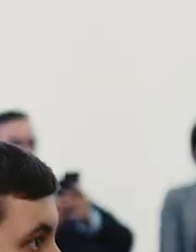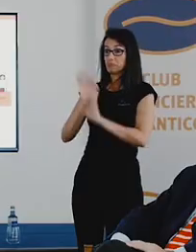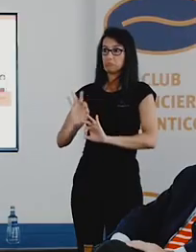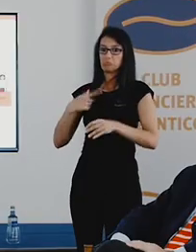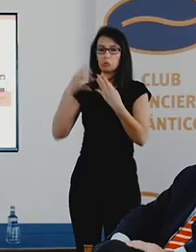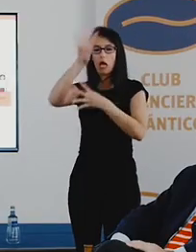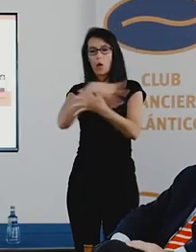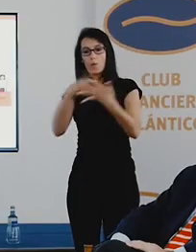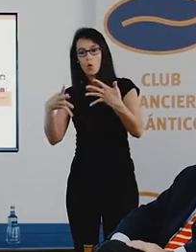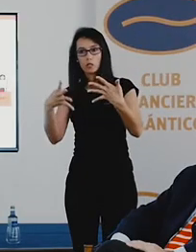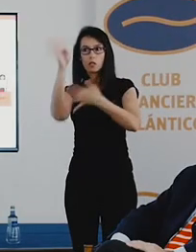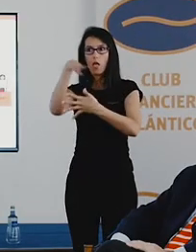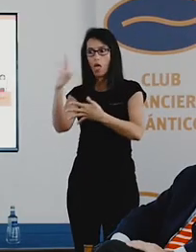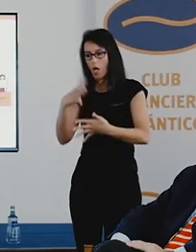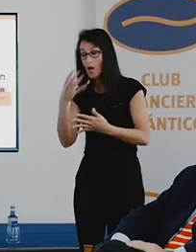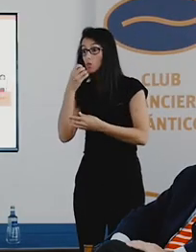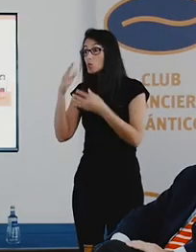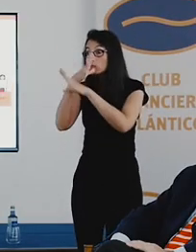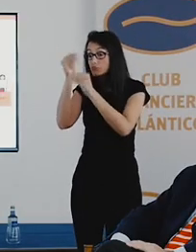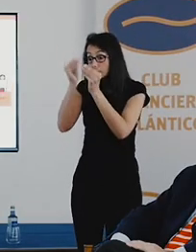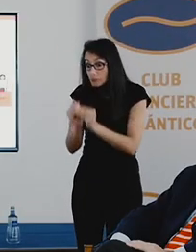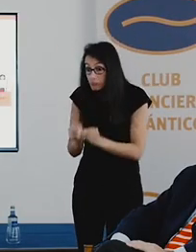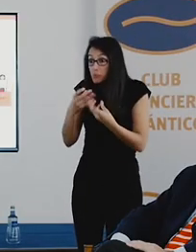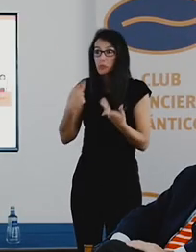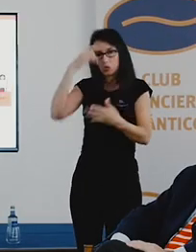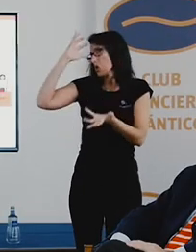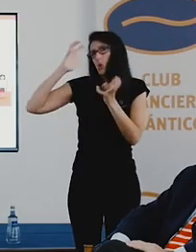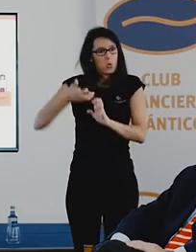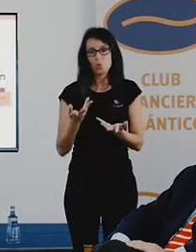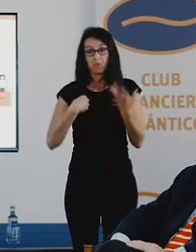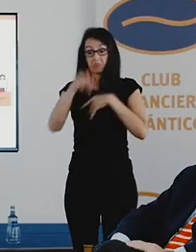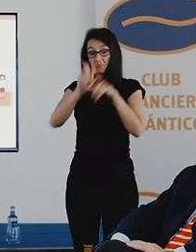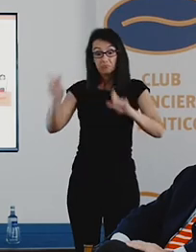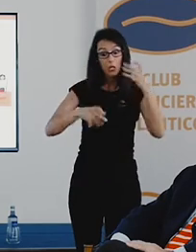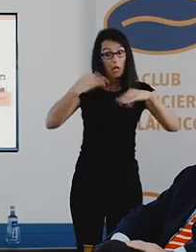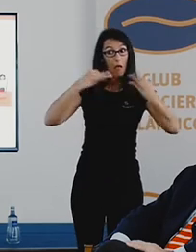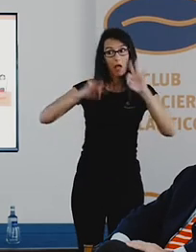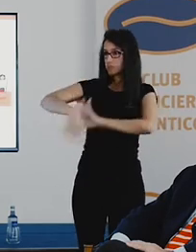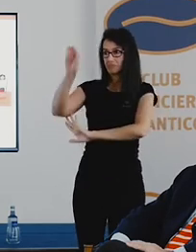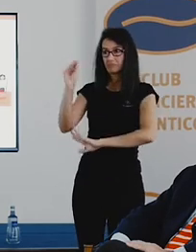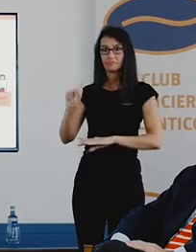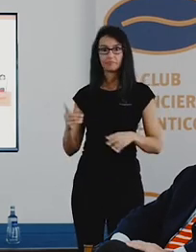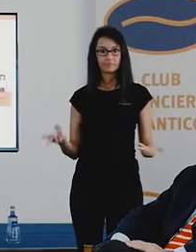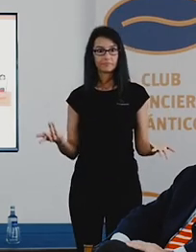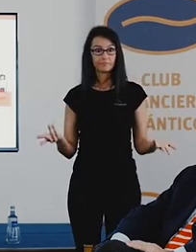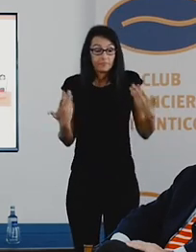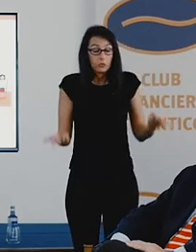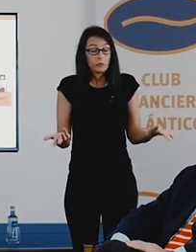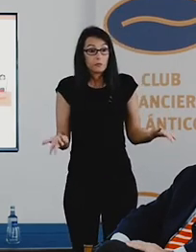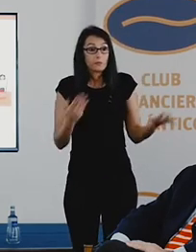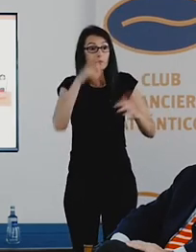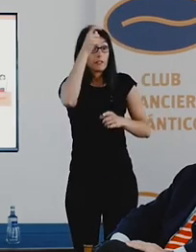máquina, rimaban y eran programas. Así de loco he llegado a estar porque se está, los que nos volvemos frikis. Pero hijo, pero es que